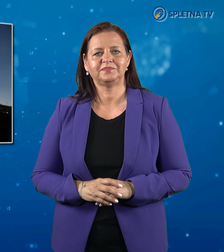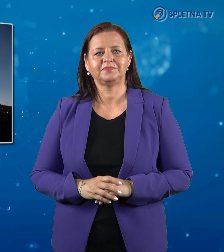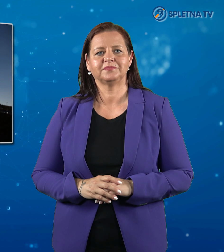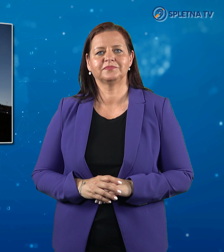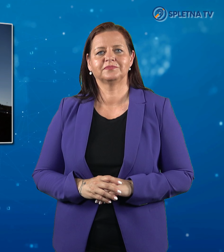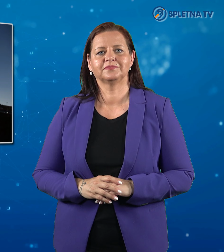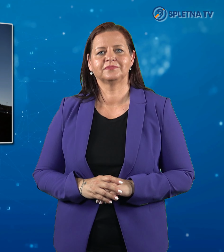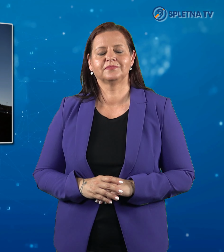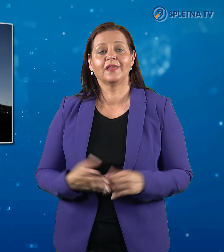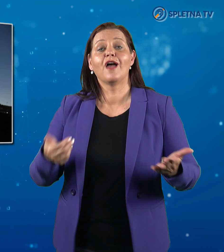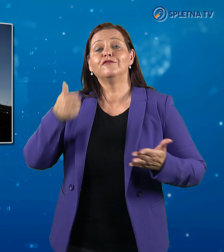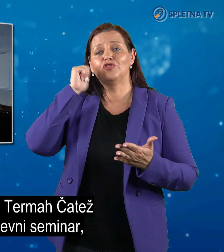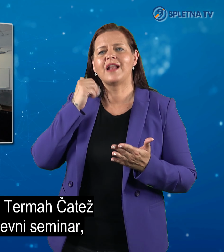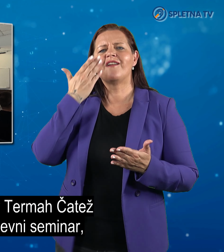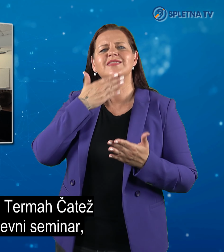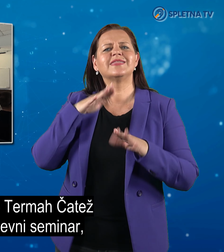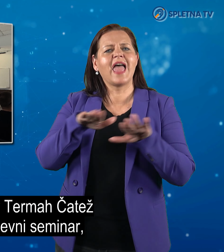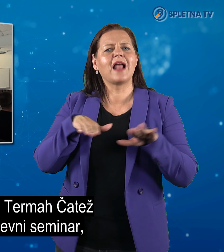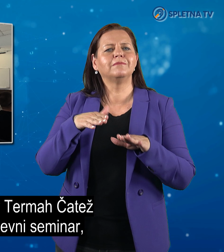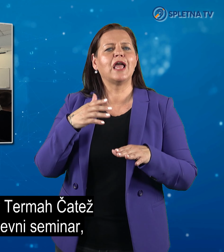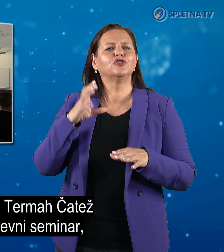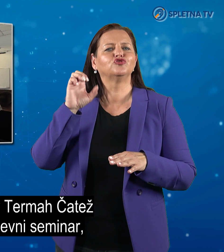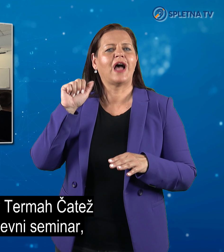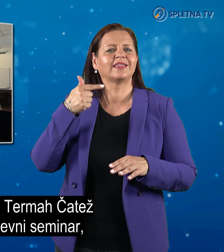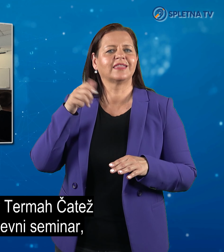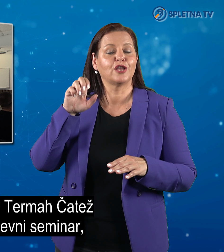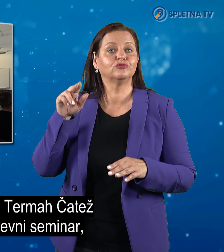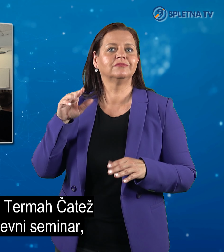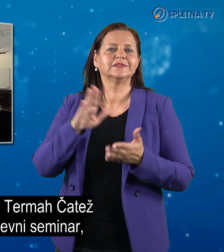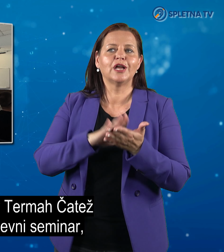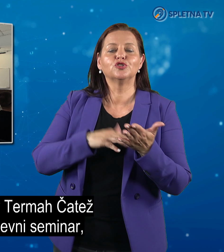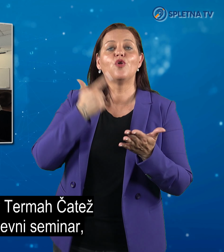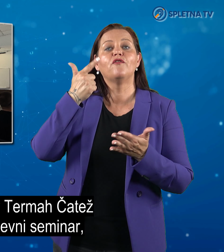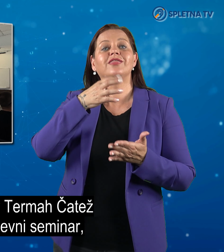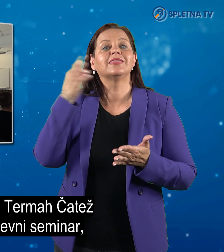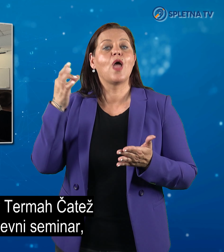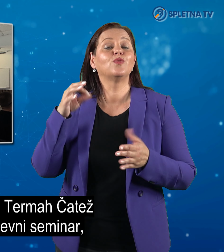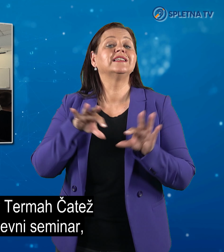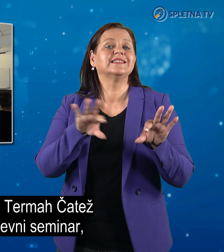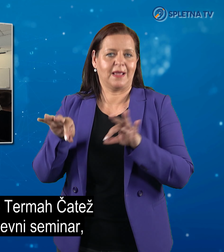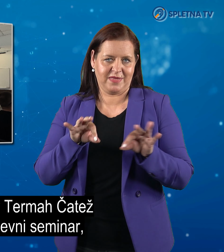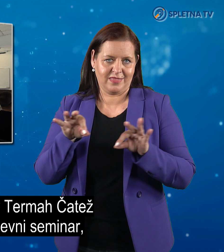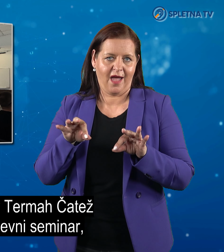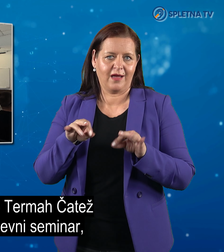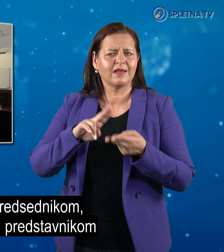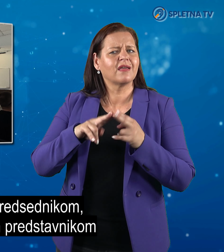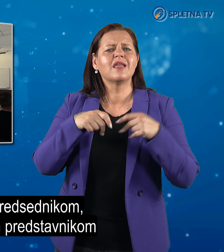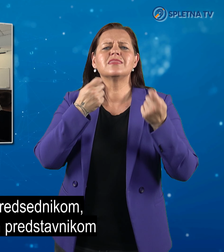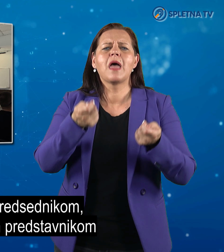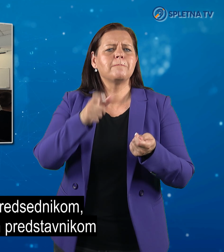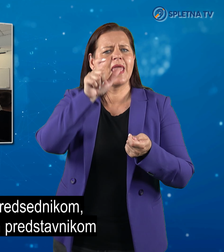Včeraj se je v Termah Čatež začel dvodnevni seminar, namenjen predsednikom, sekretarjem